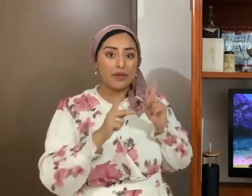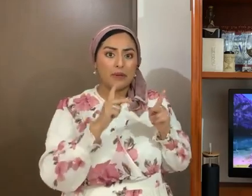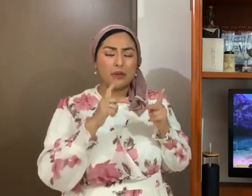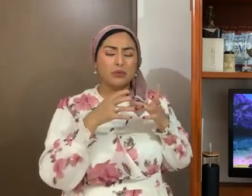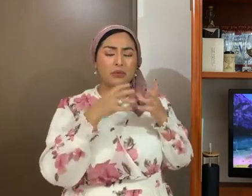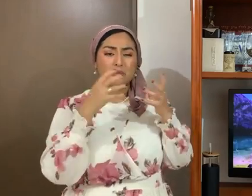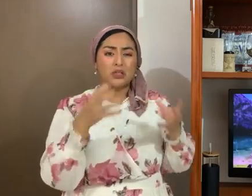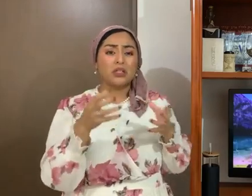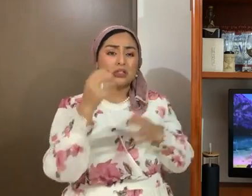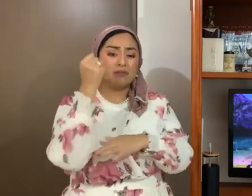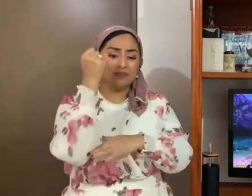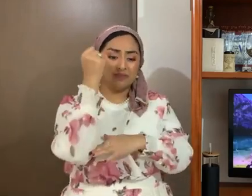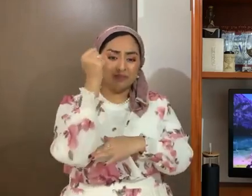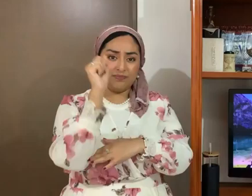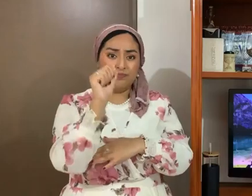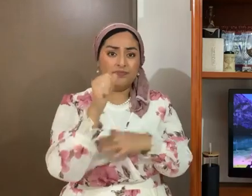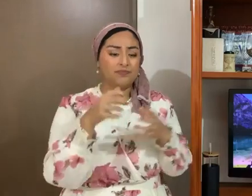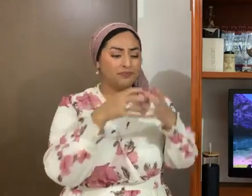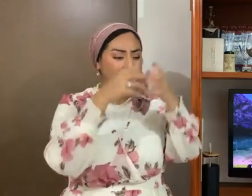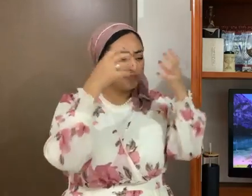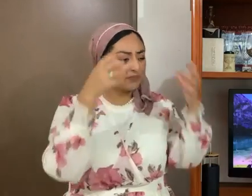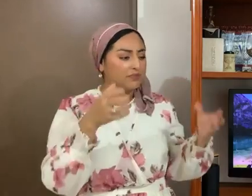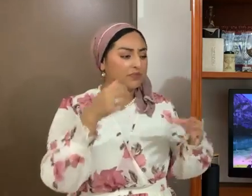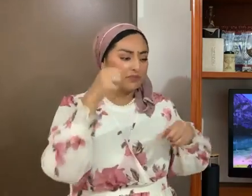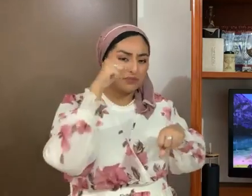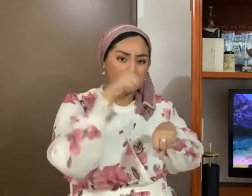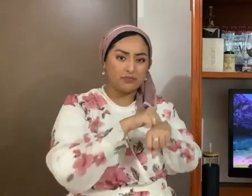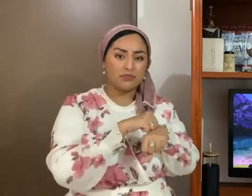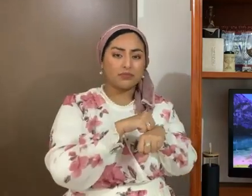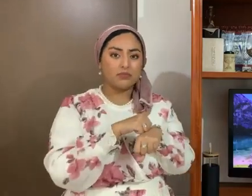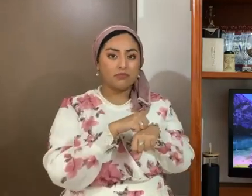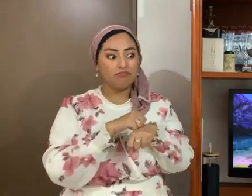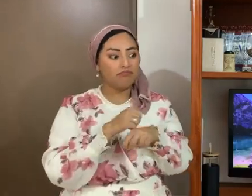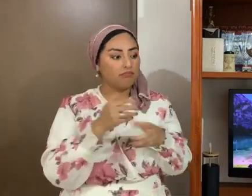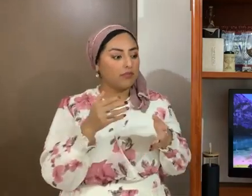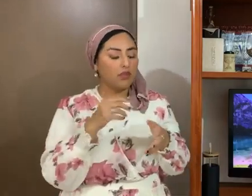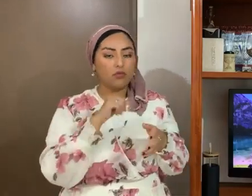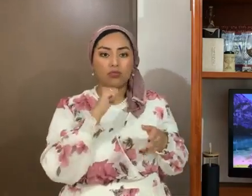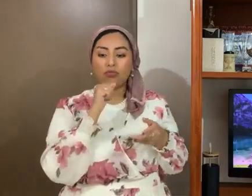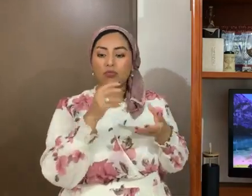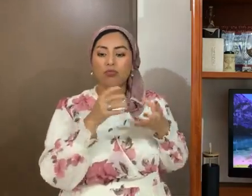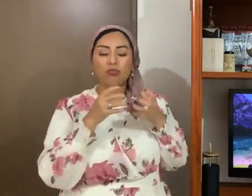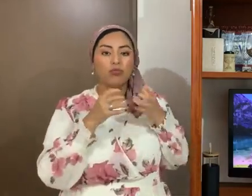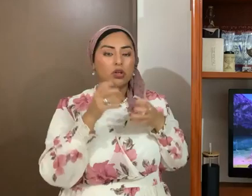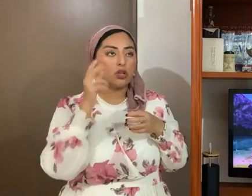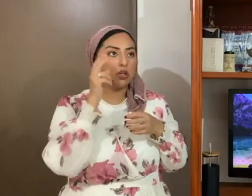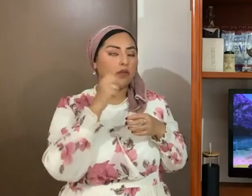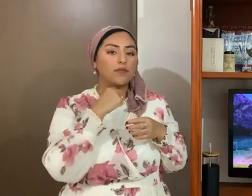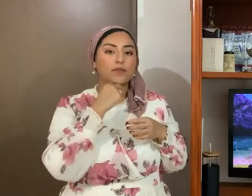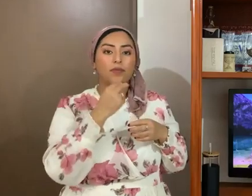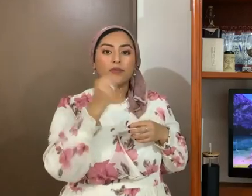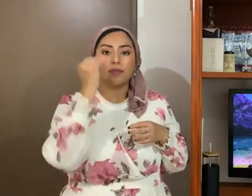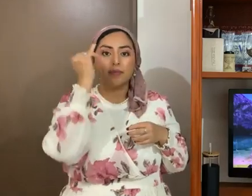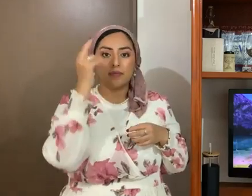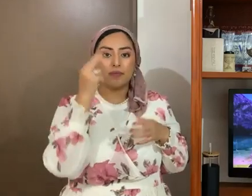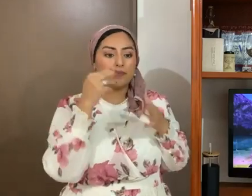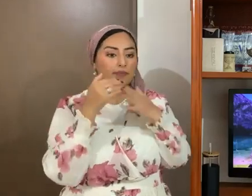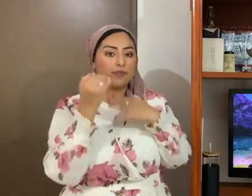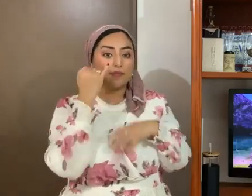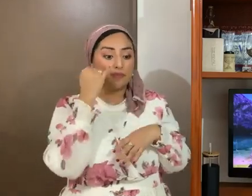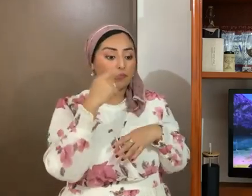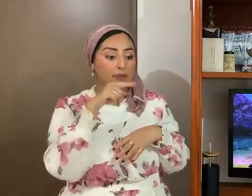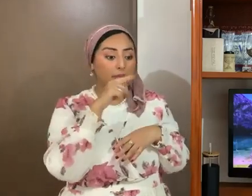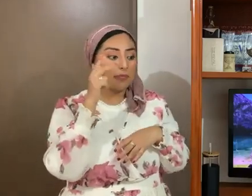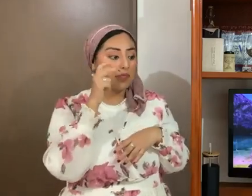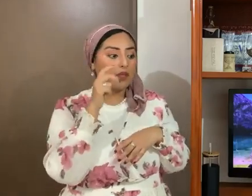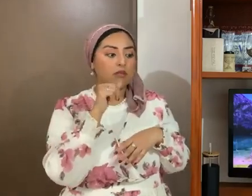tan rebelde, tan duro, tan necio, que no quería escuchar la voz de Yahweh, que aunque la